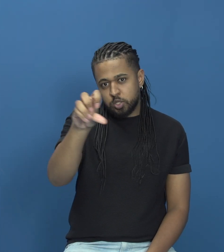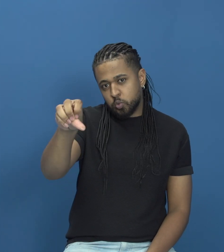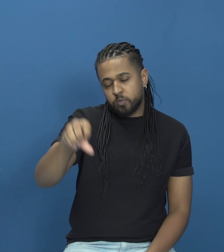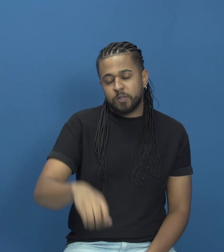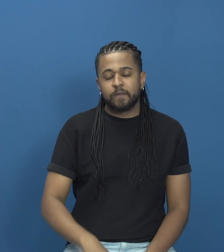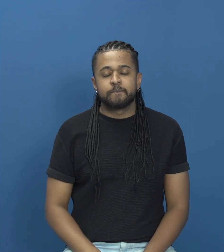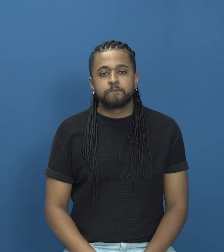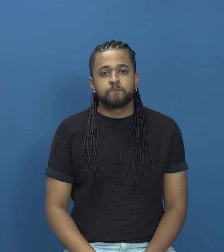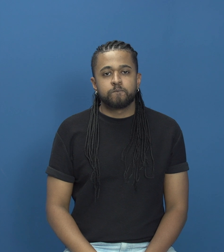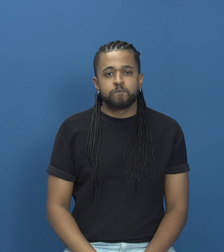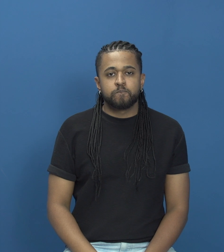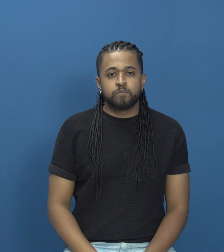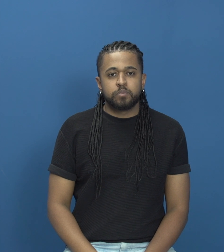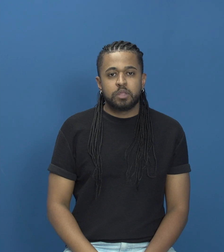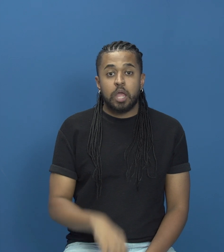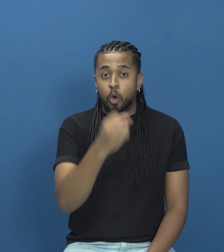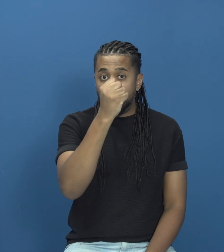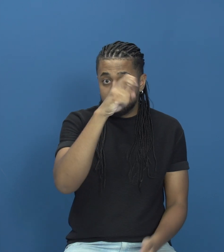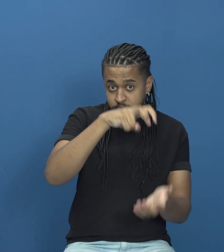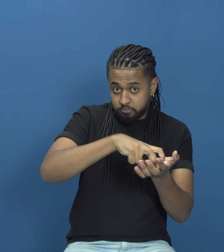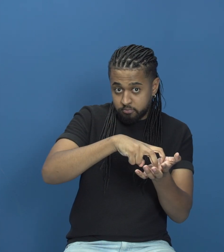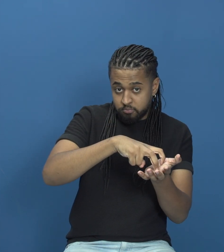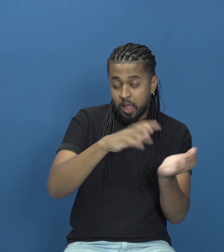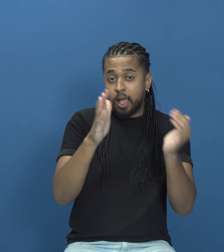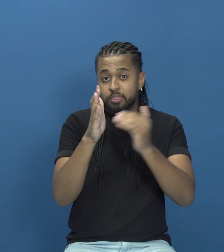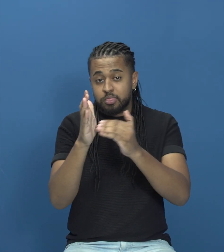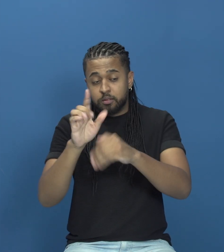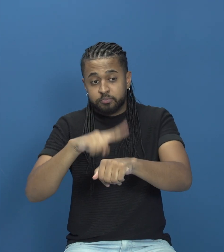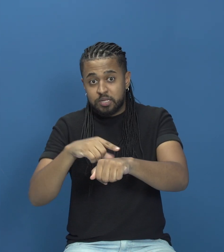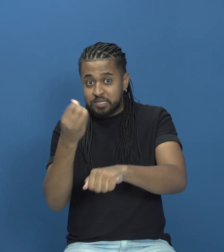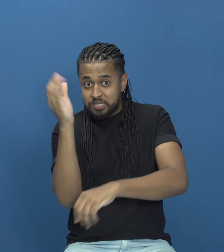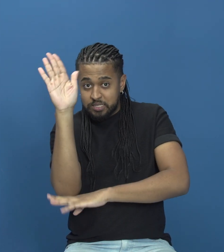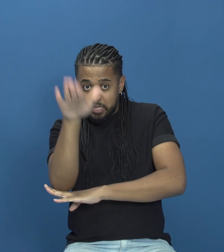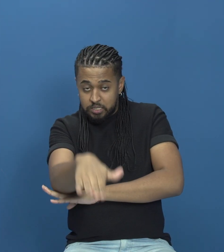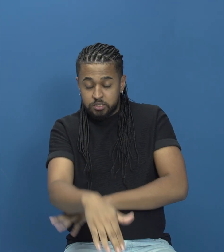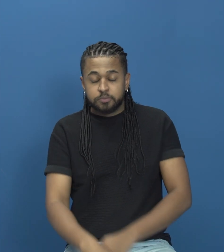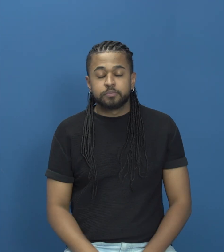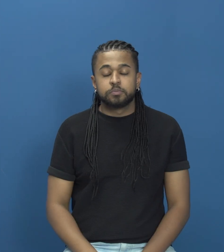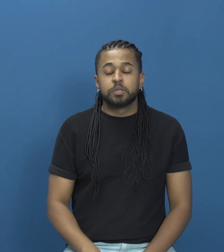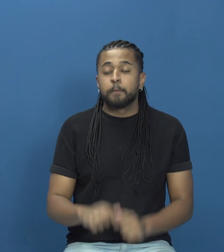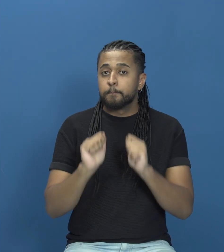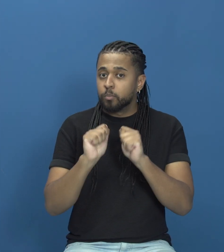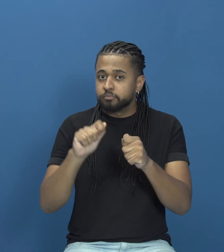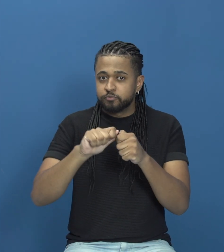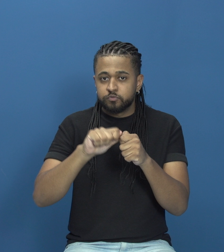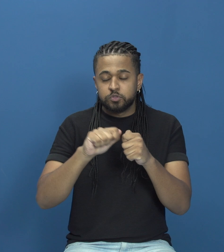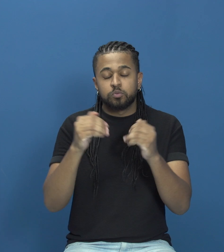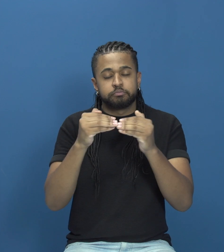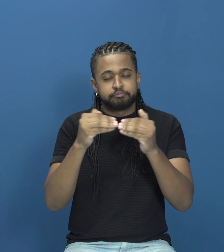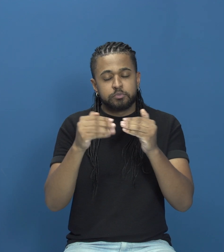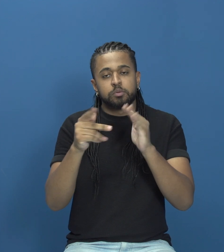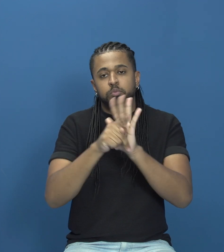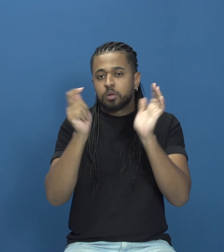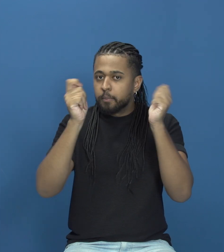9659, das 8 da manhã às 18 horas da tarde, o que deverá ser feito de acordo com